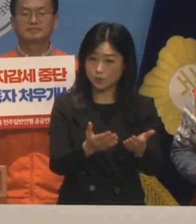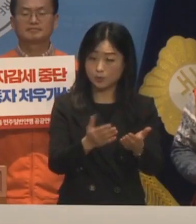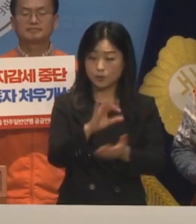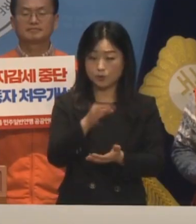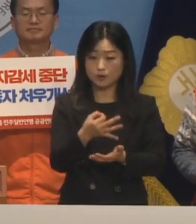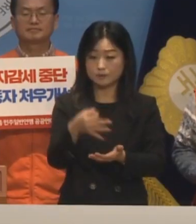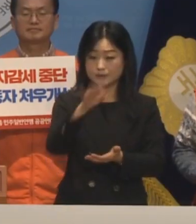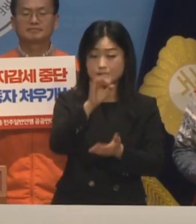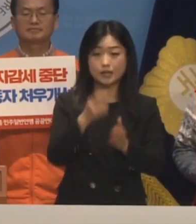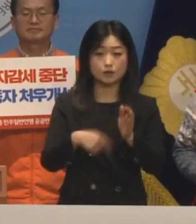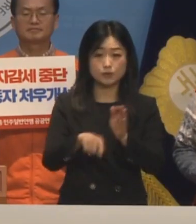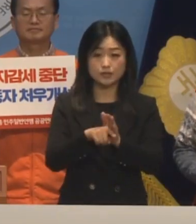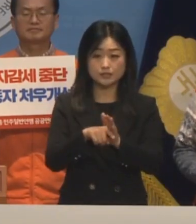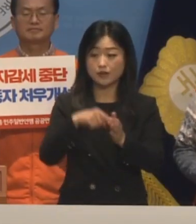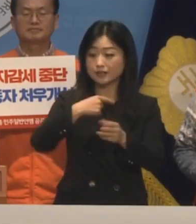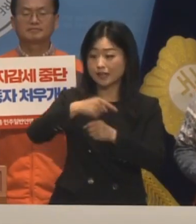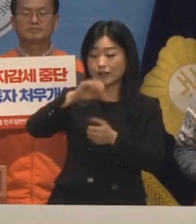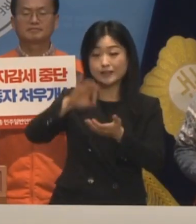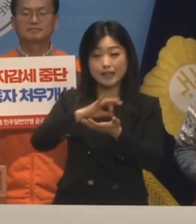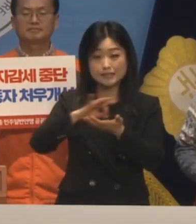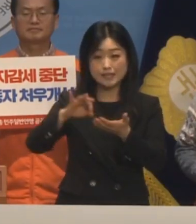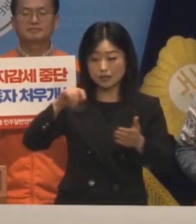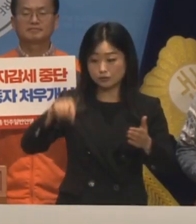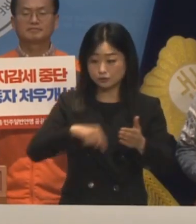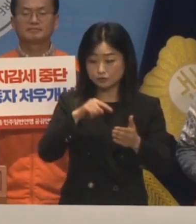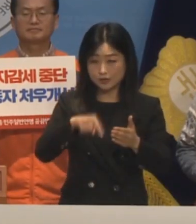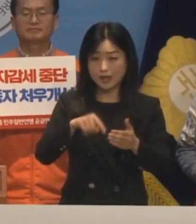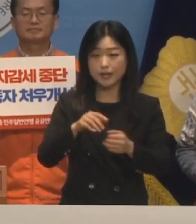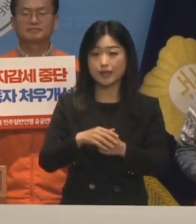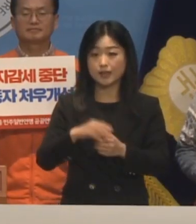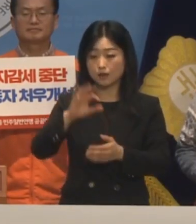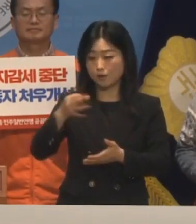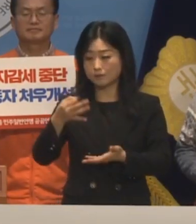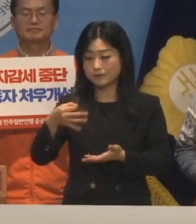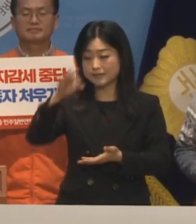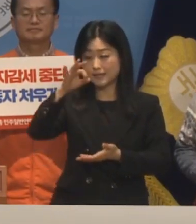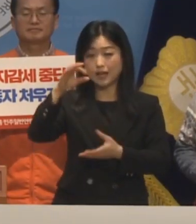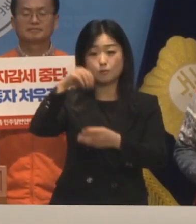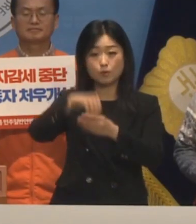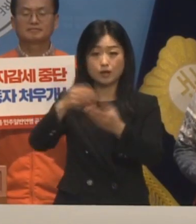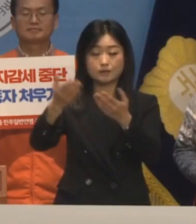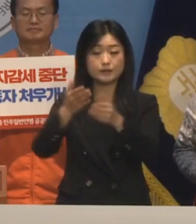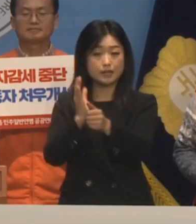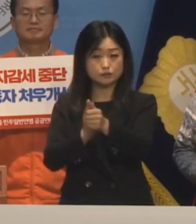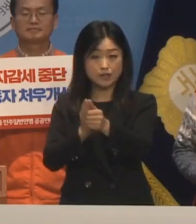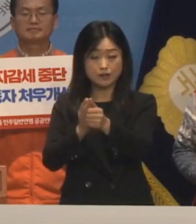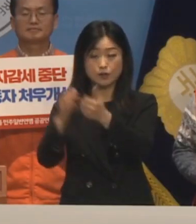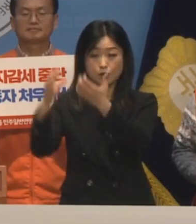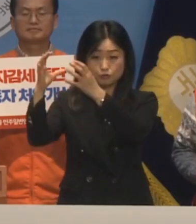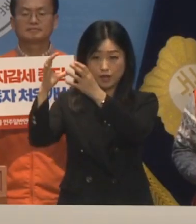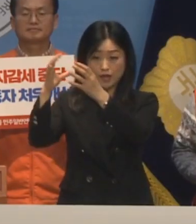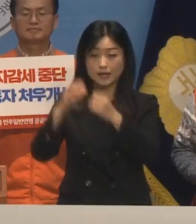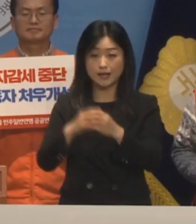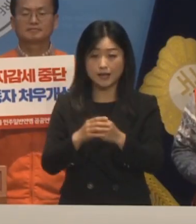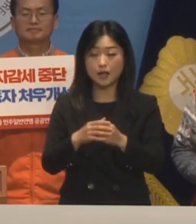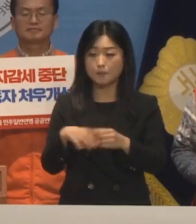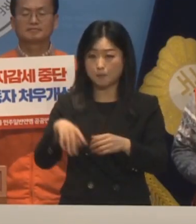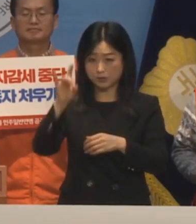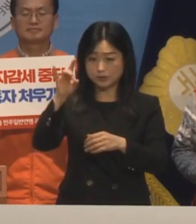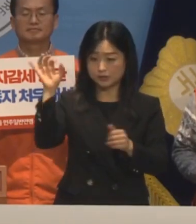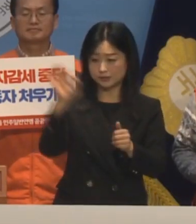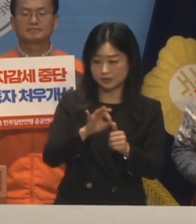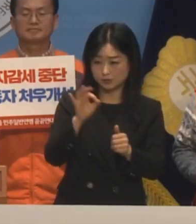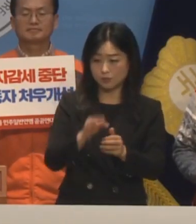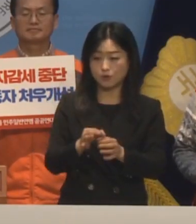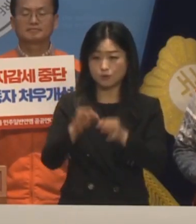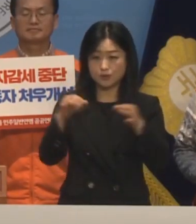위해 2025년 예산에 처우 개선 예산을 반영함으로써 국가가 민간을 선도하는 역할을 해줄 것을